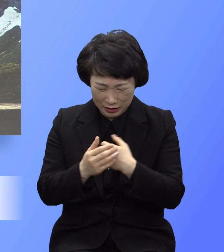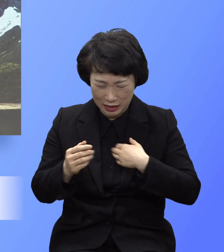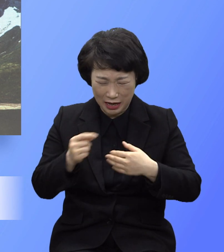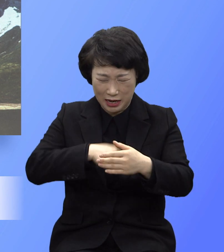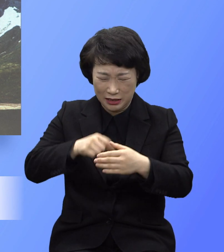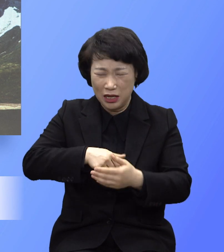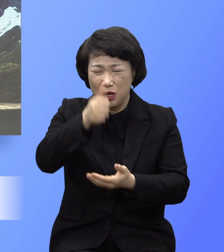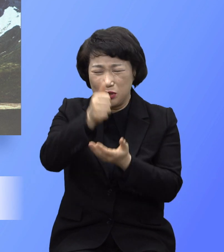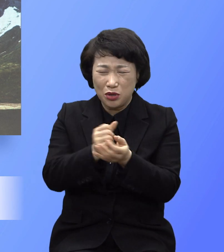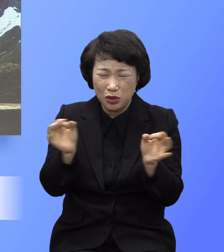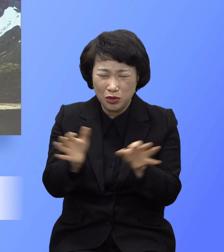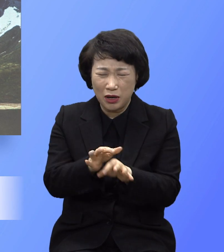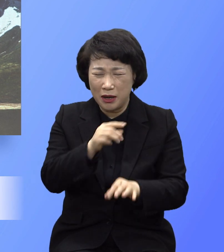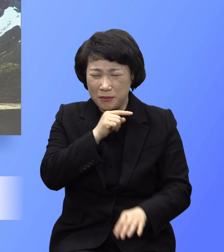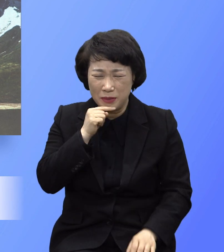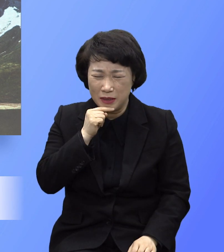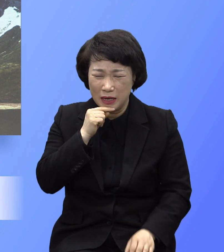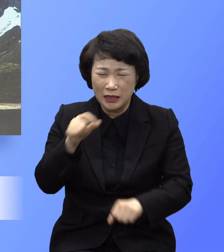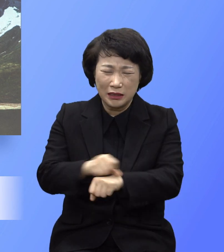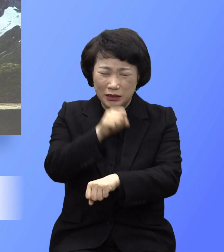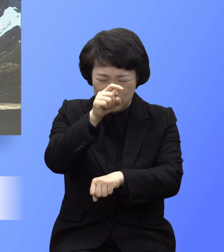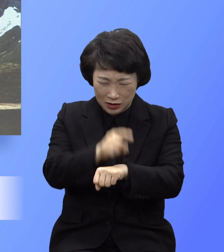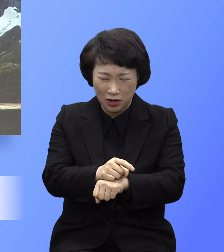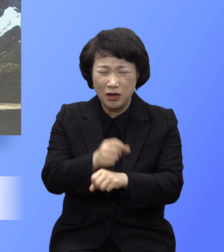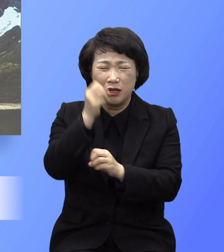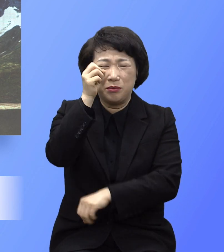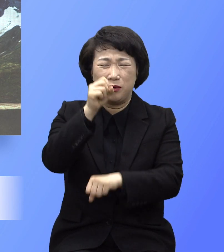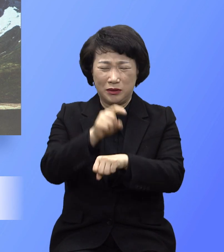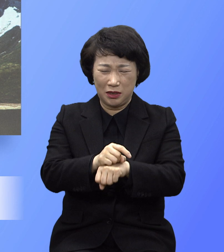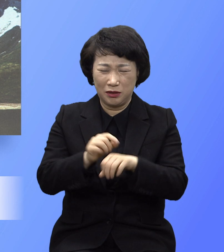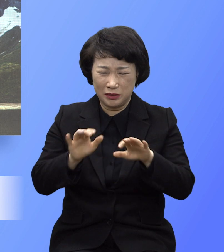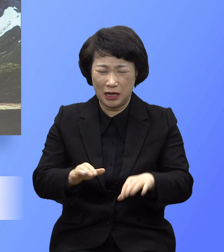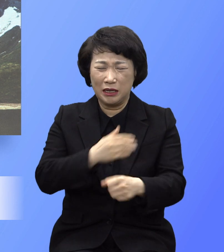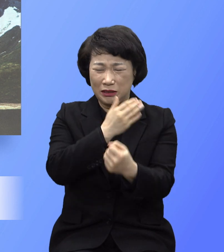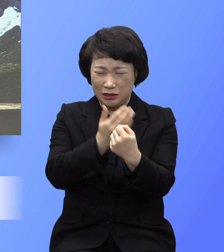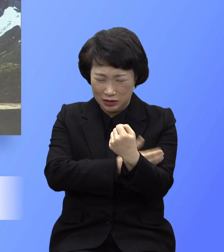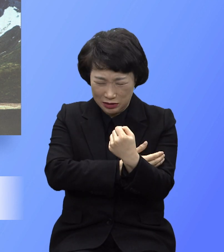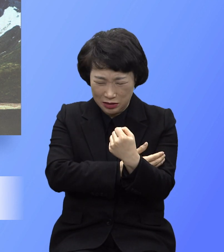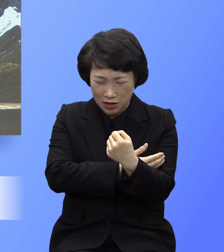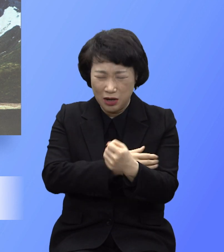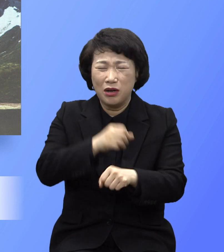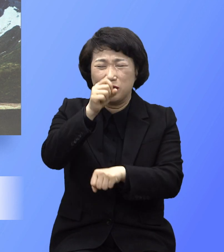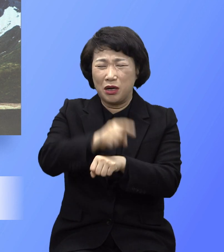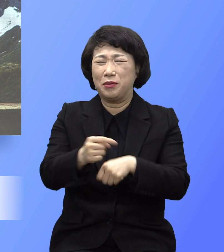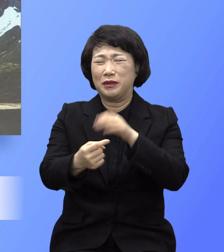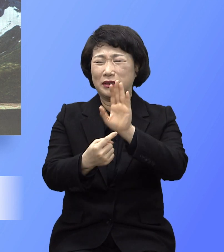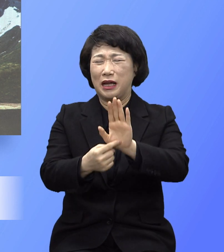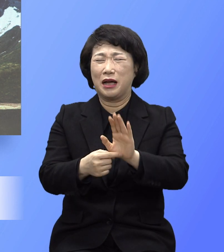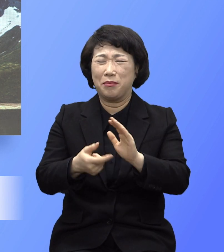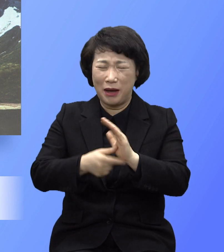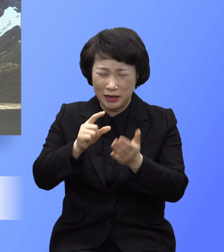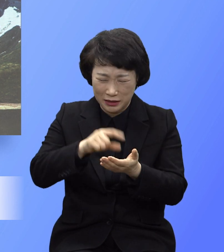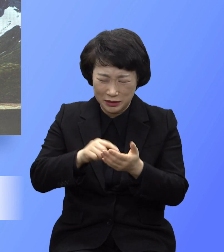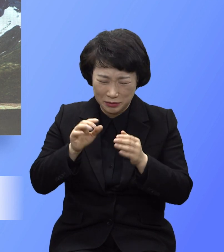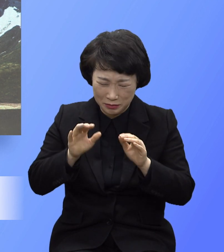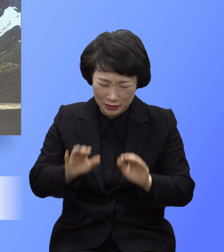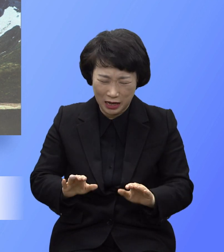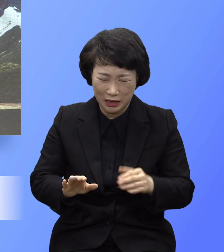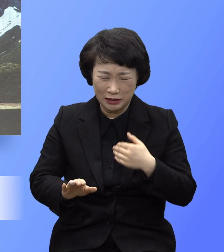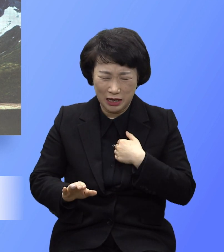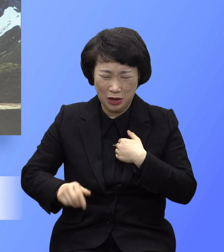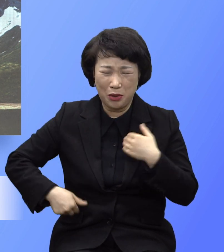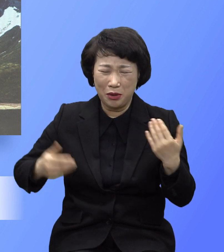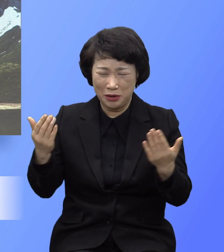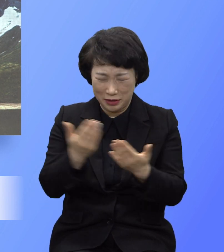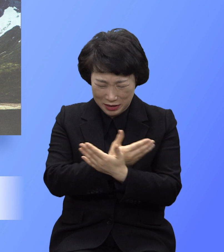내게서 속죄의 피의 특성과 근성과 능력과 성품이 나타날 만큼